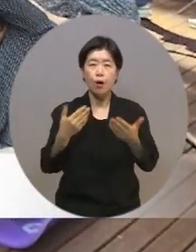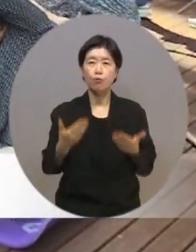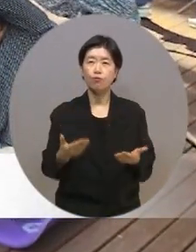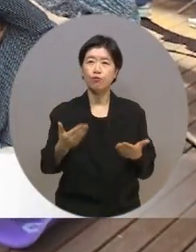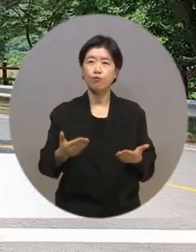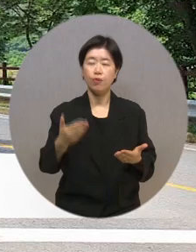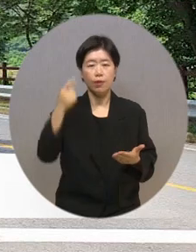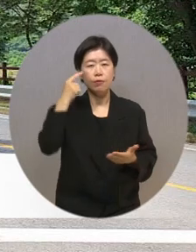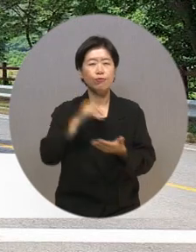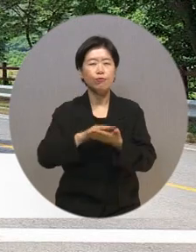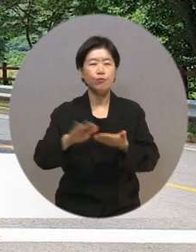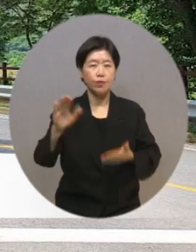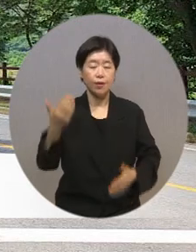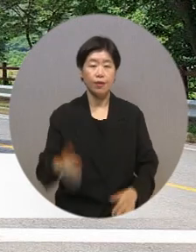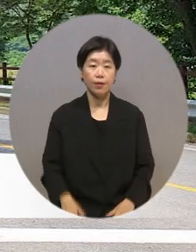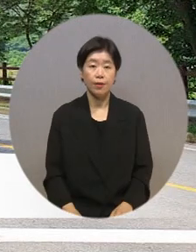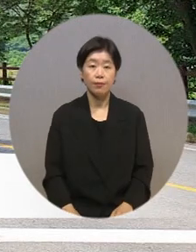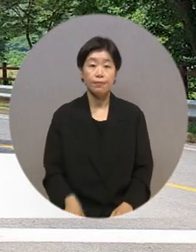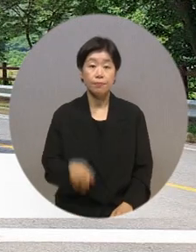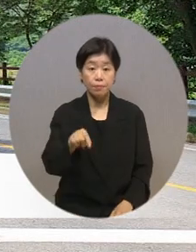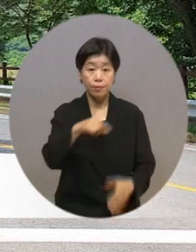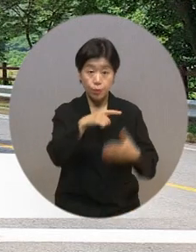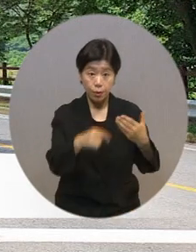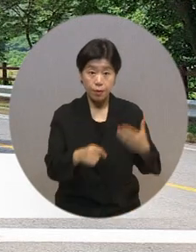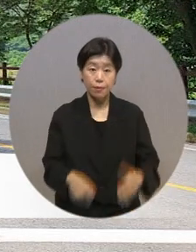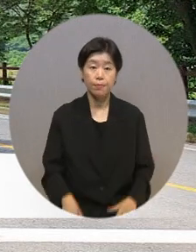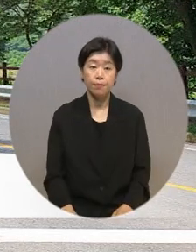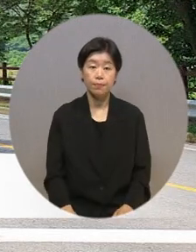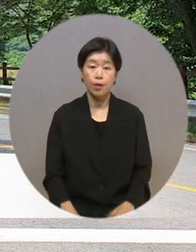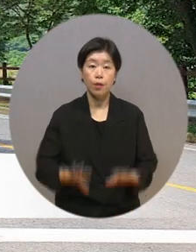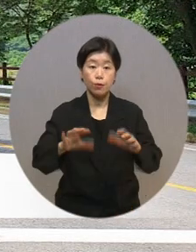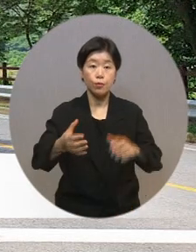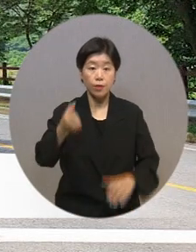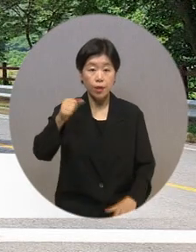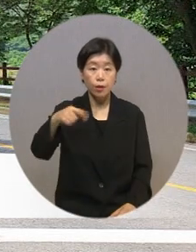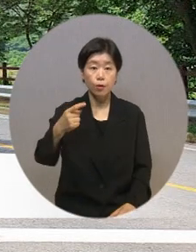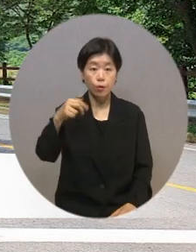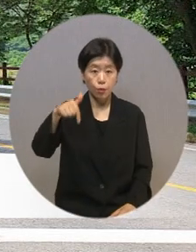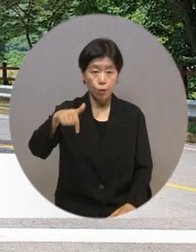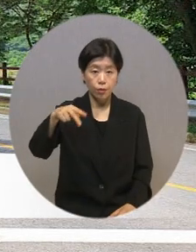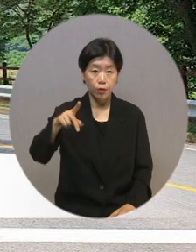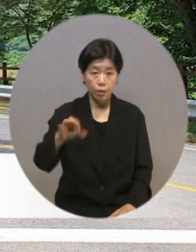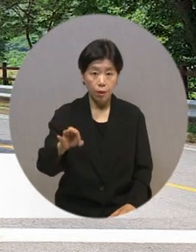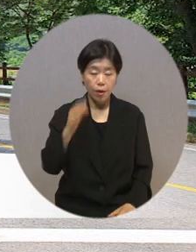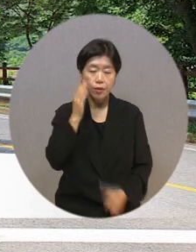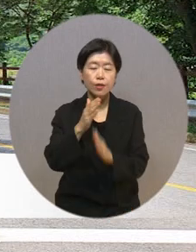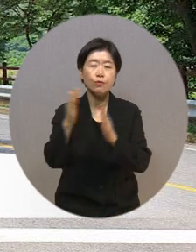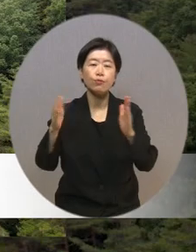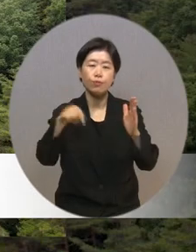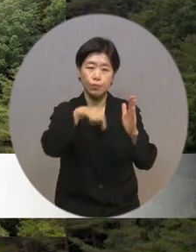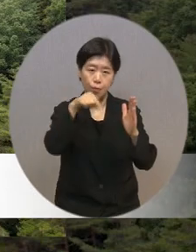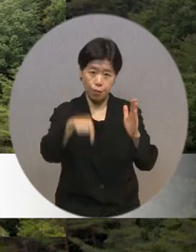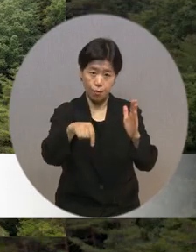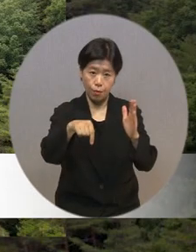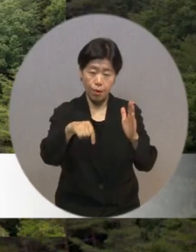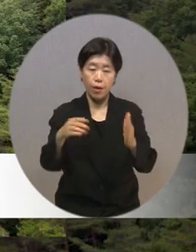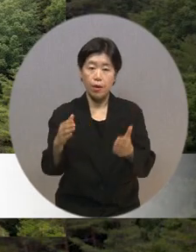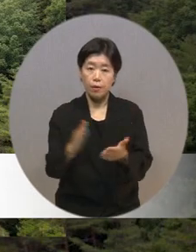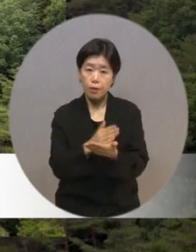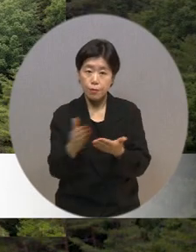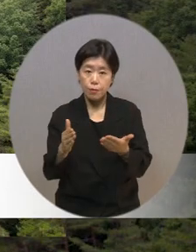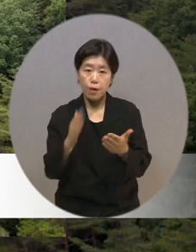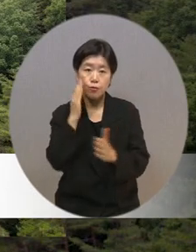전했습니다. 힐링 프로그램 실버 오감 만족은 국립 곡성 치유의 숲에서 진행하는 나눔의 숲